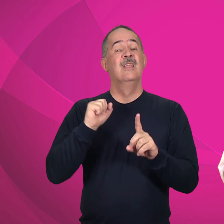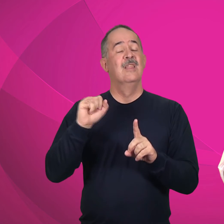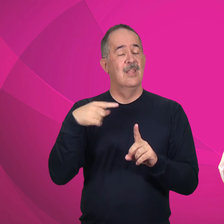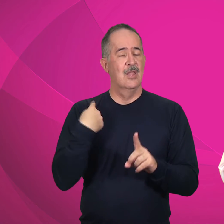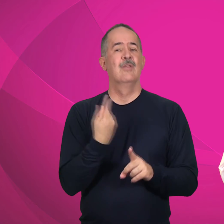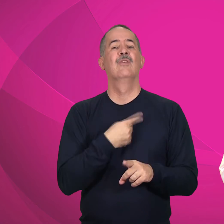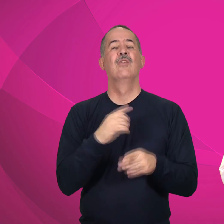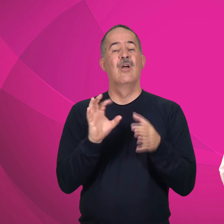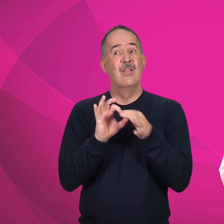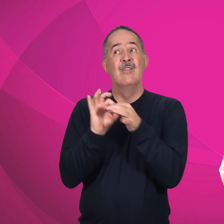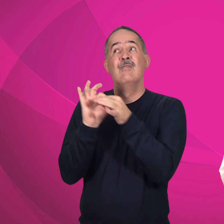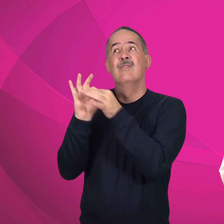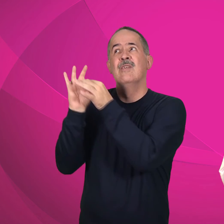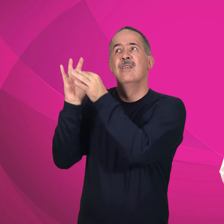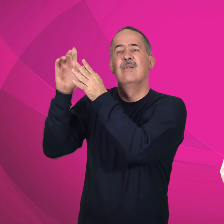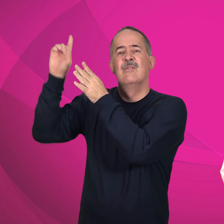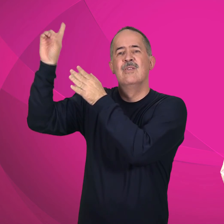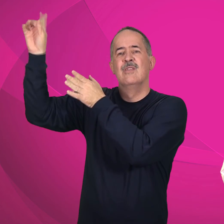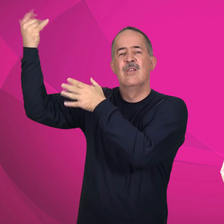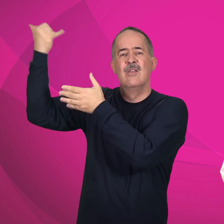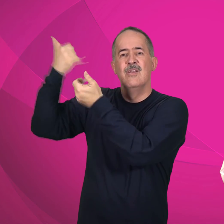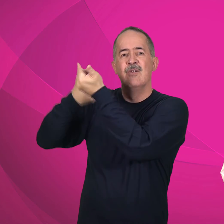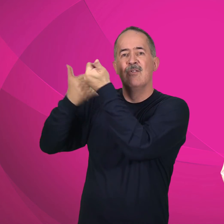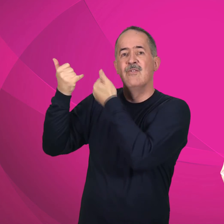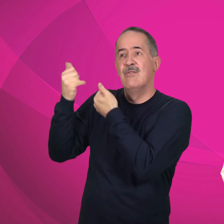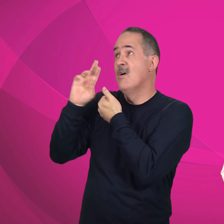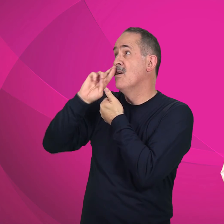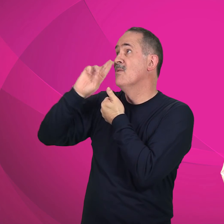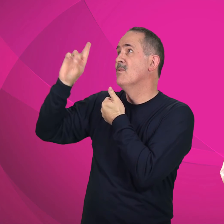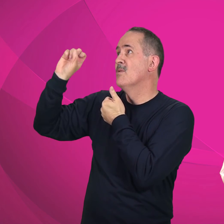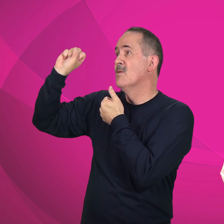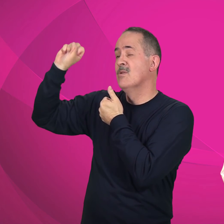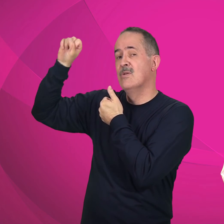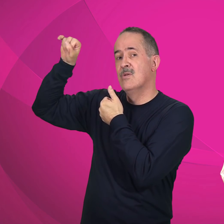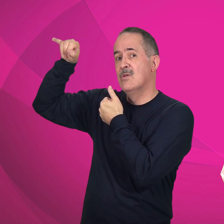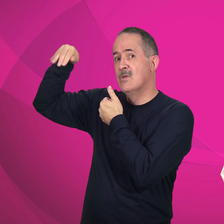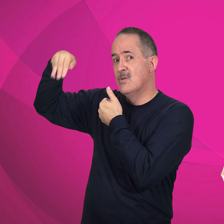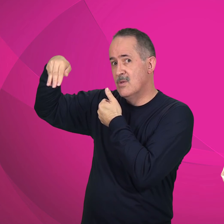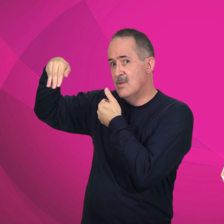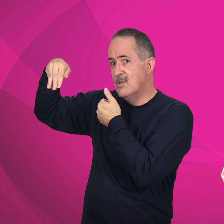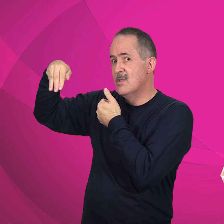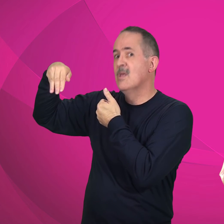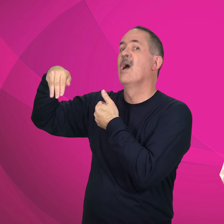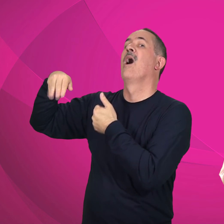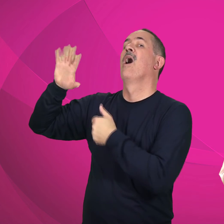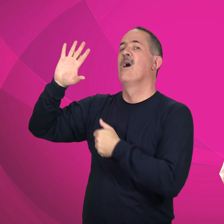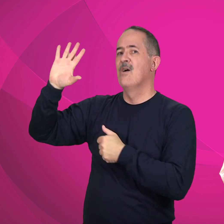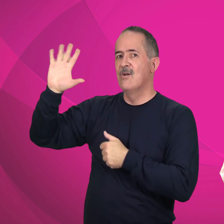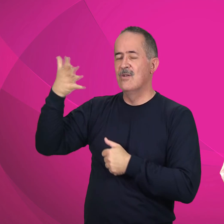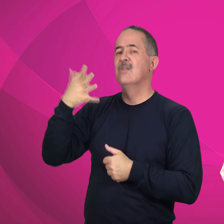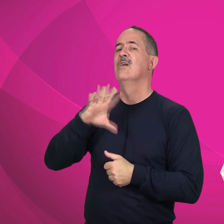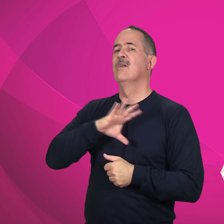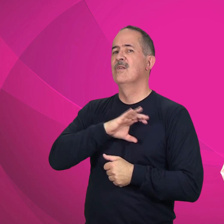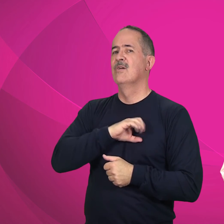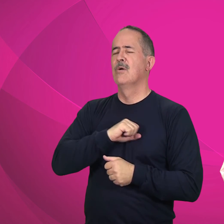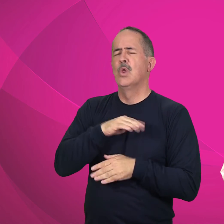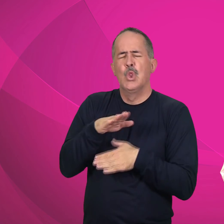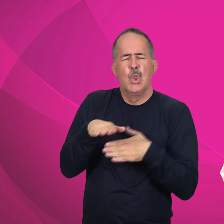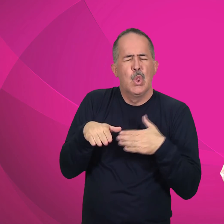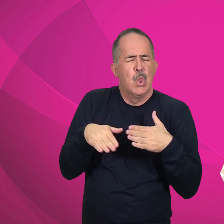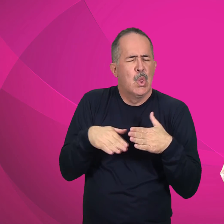deixamos deus falar em nós e quando respondemos sim o amor acontece